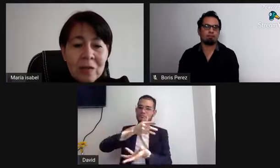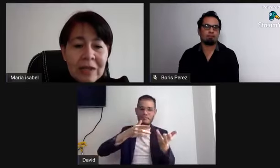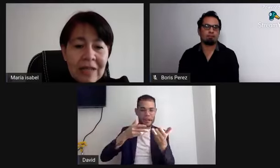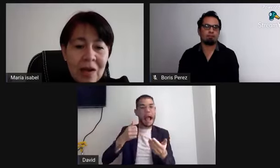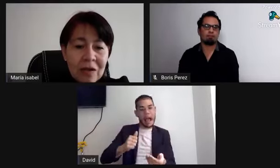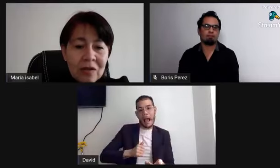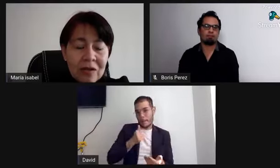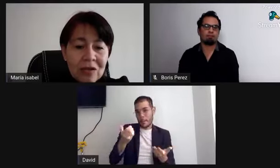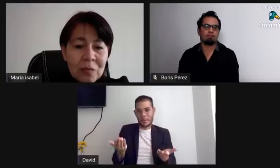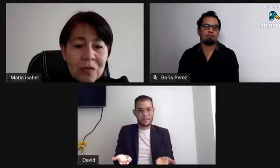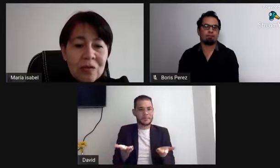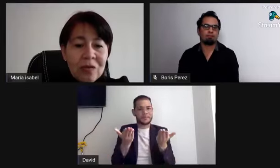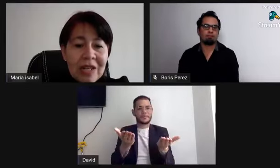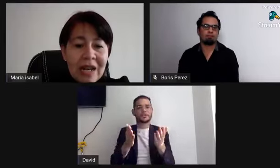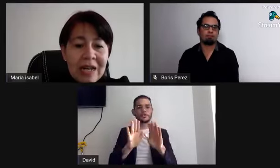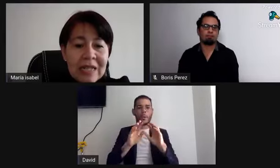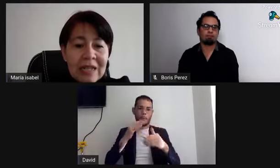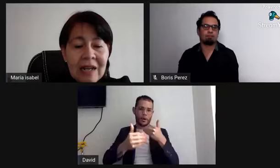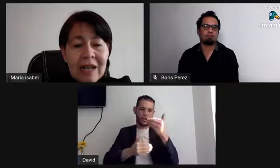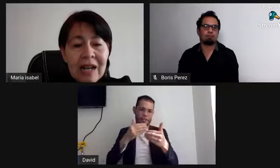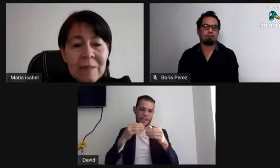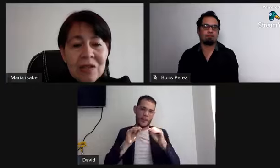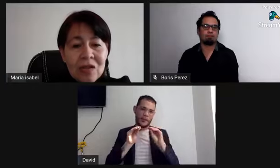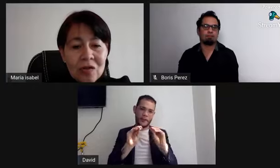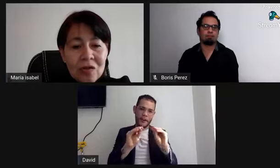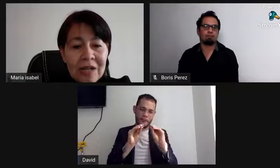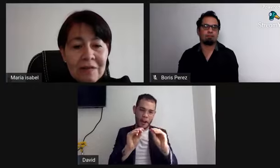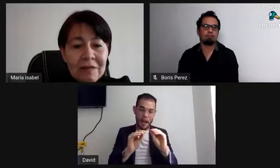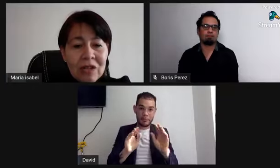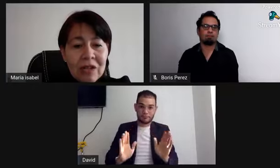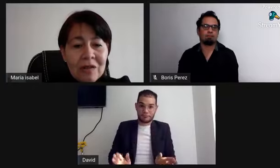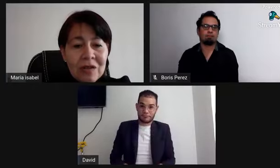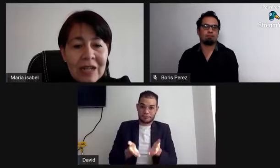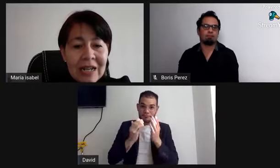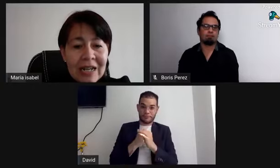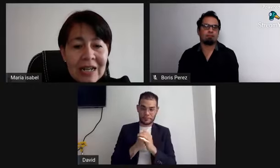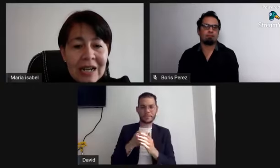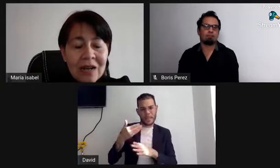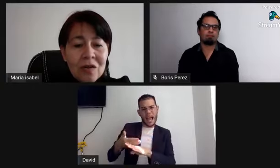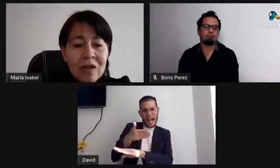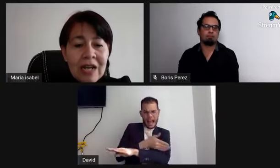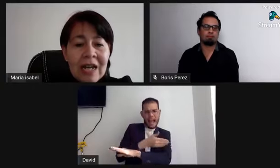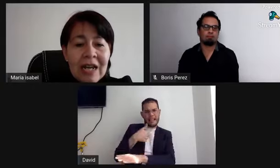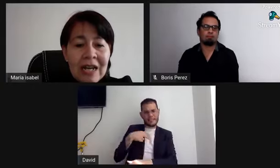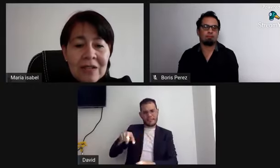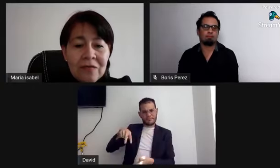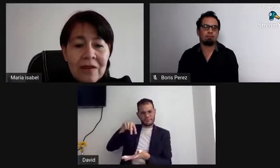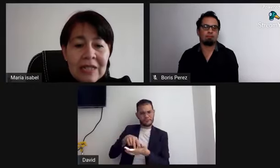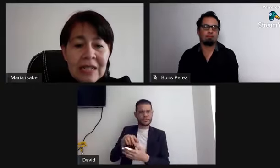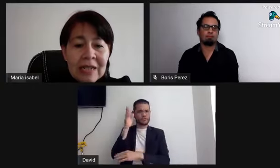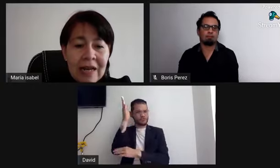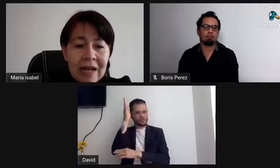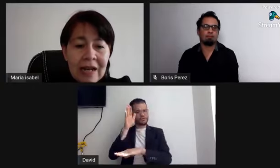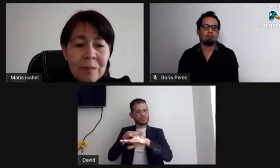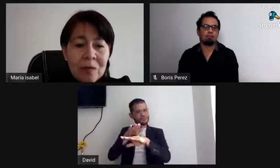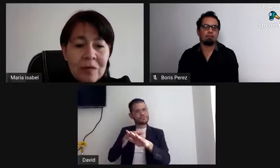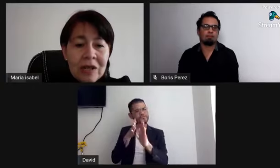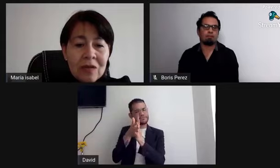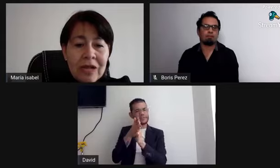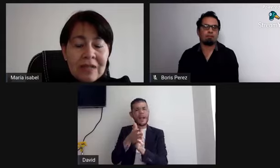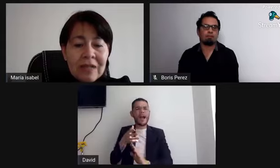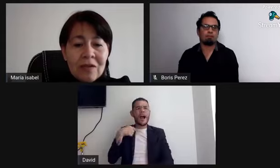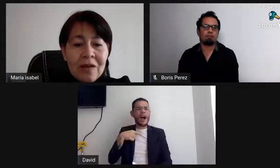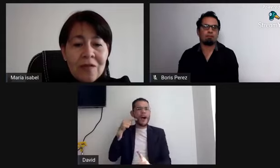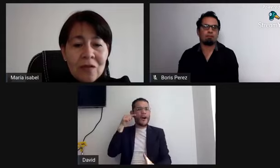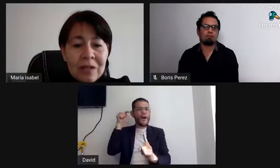Lo he comentado en otras oportunidades. La misión de la Biblioteca Luis Ángel Arango es facilitarle al